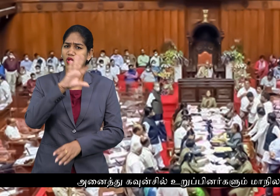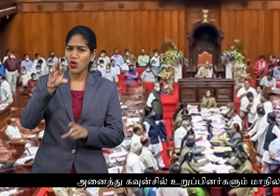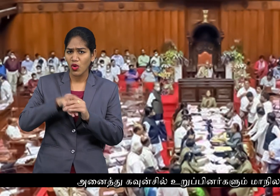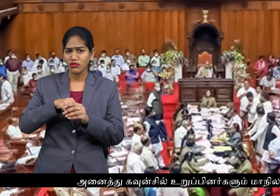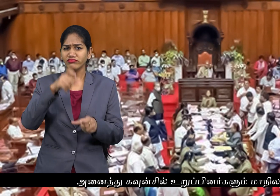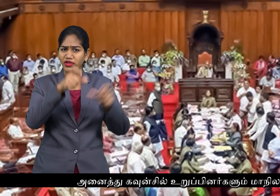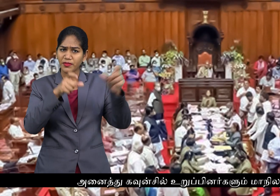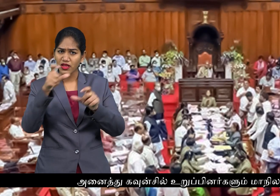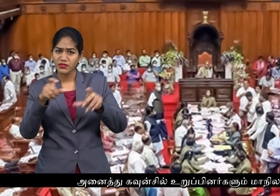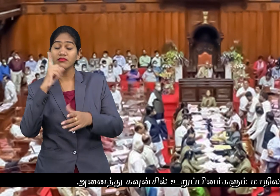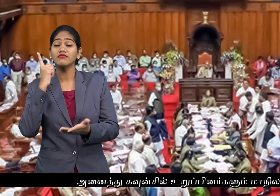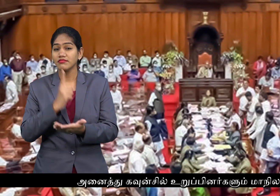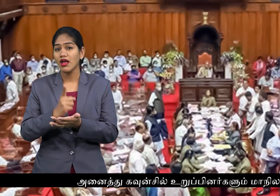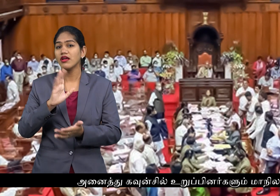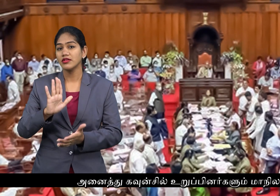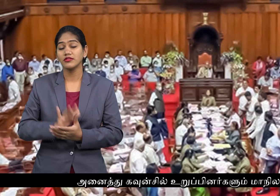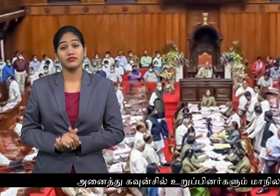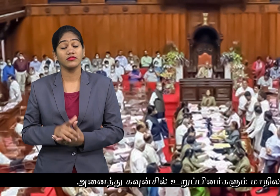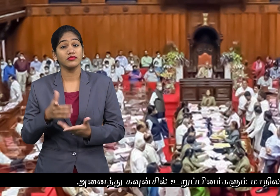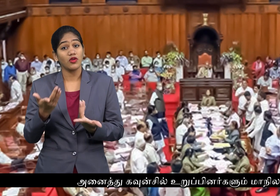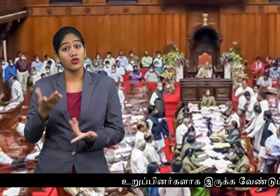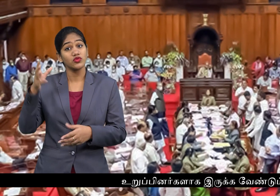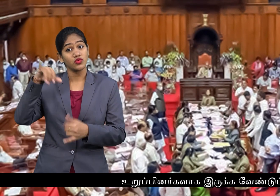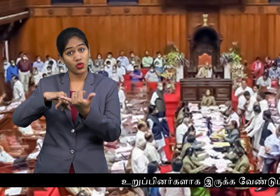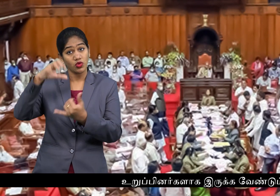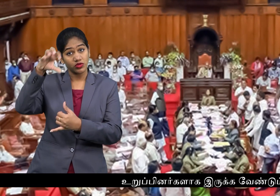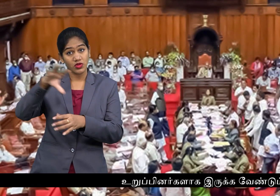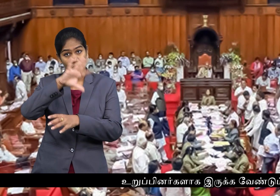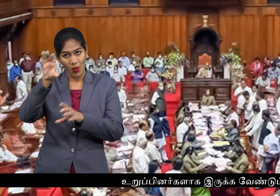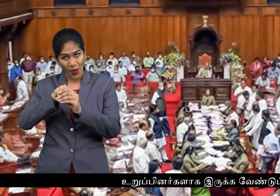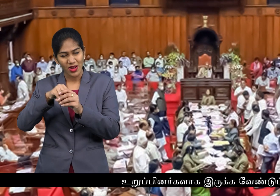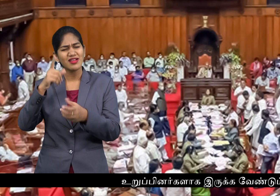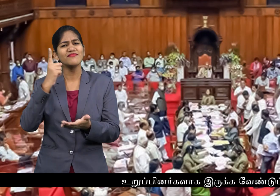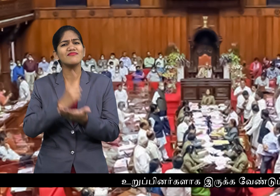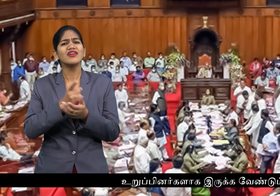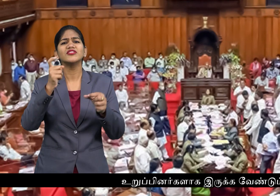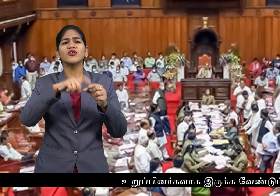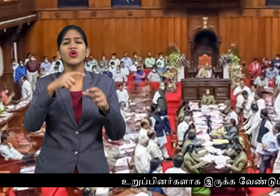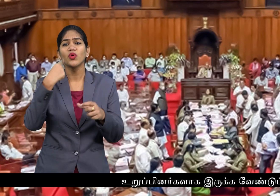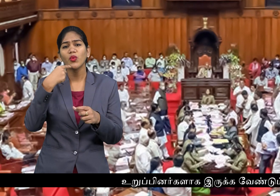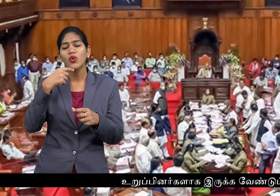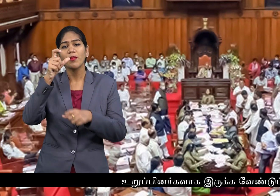அனைத்து கவுன்சில் உறுப்பினர்களும் மாநில சட்டமன்ற உறுப்பினர்களாக இருக்க வேண்டும்.